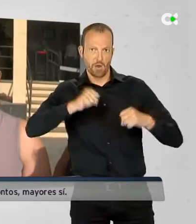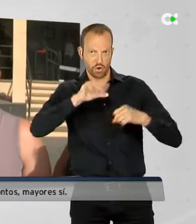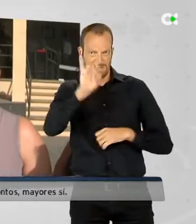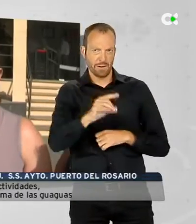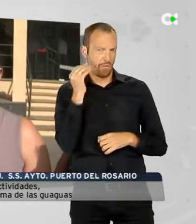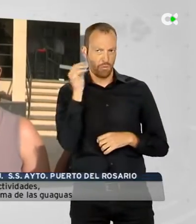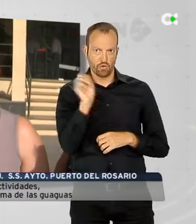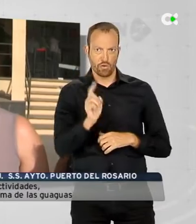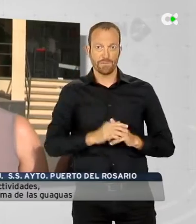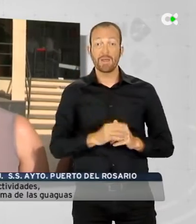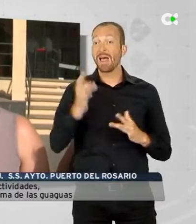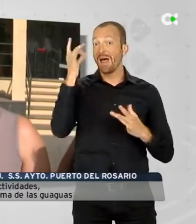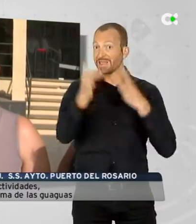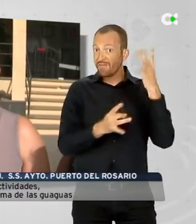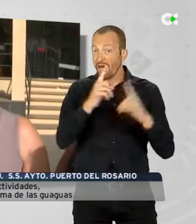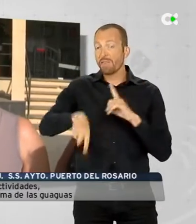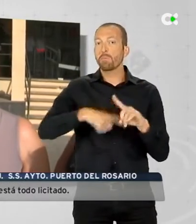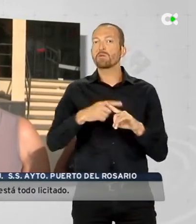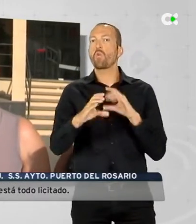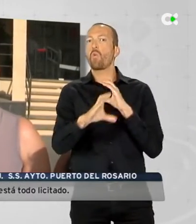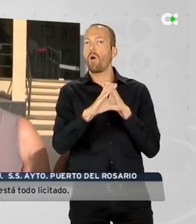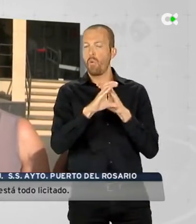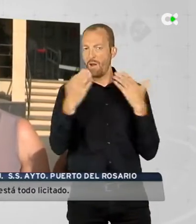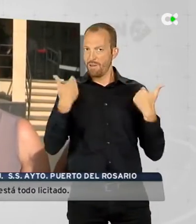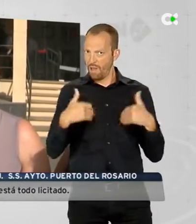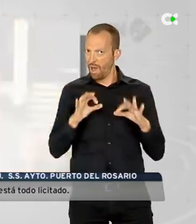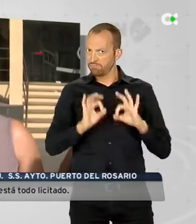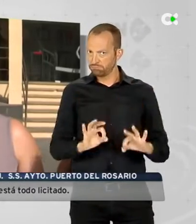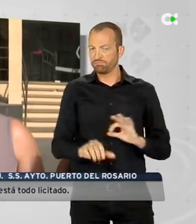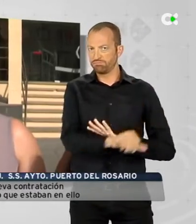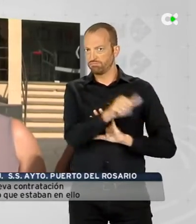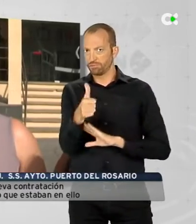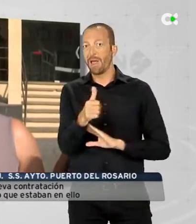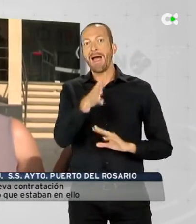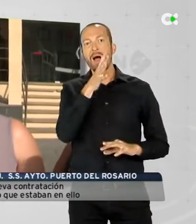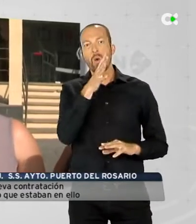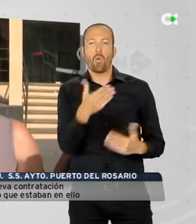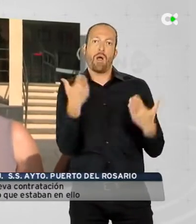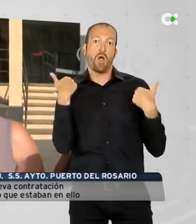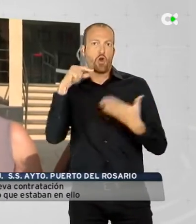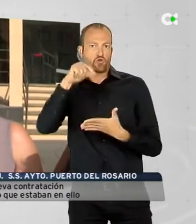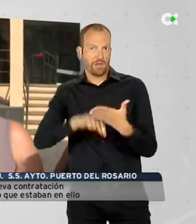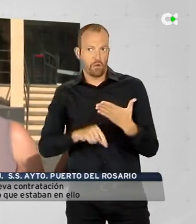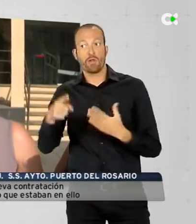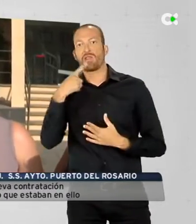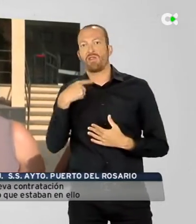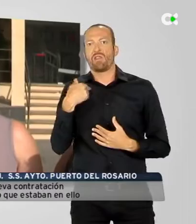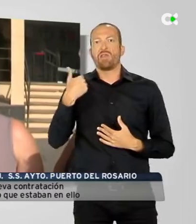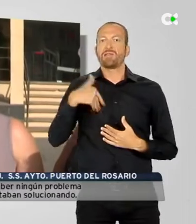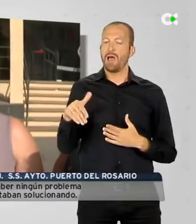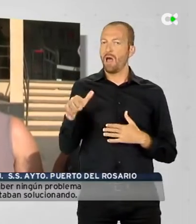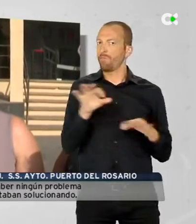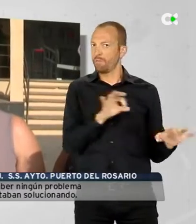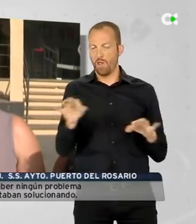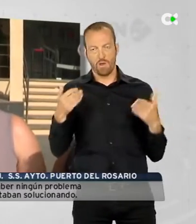Las actividades, junto con el tema de las guaguas y demás, ya está todo licitado. El agua lo lleva a contratación, pero ella me dijo que estaban en ello y que no